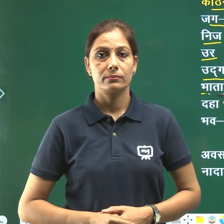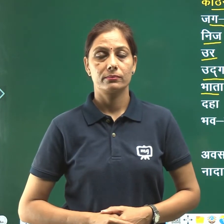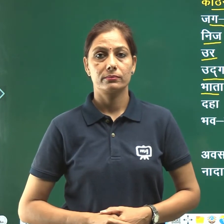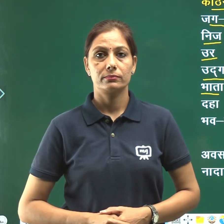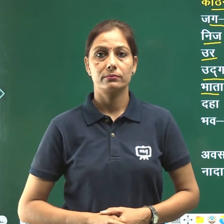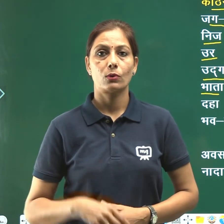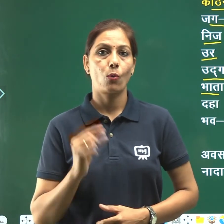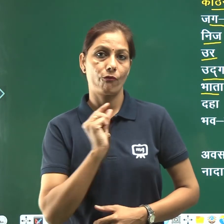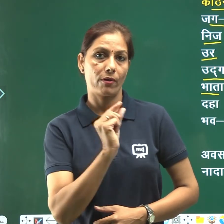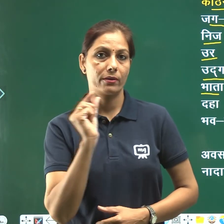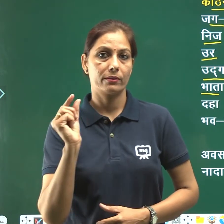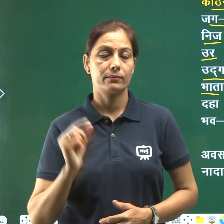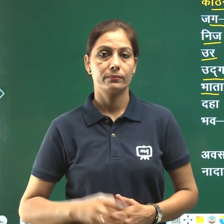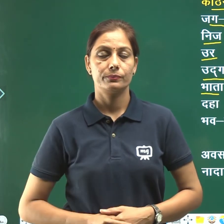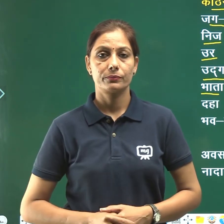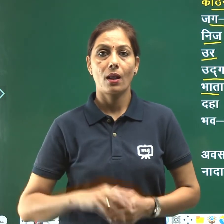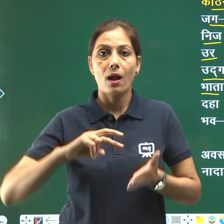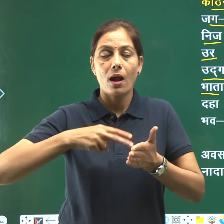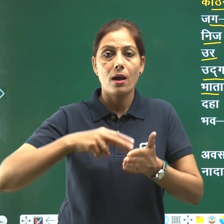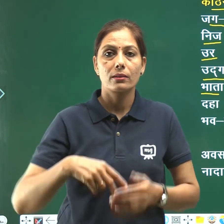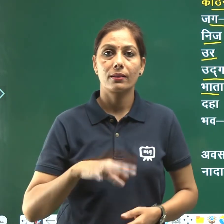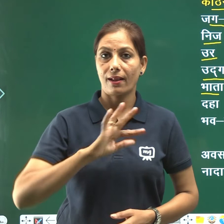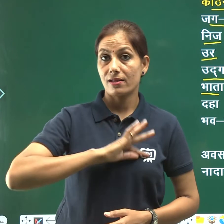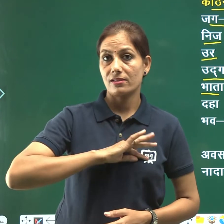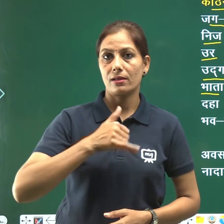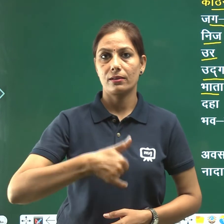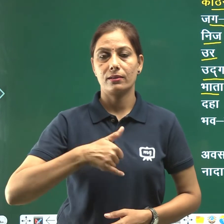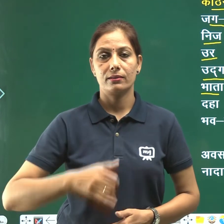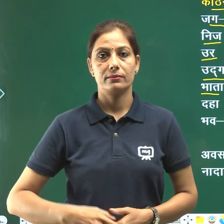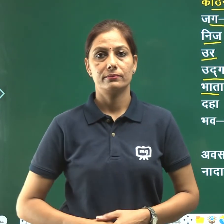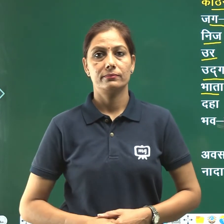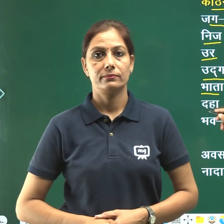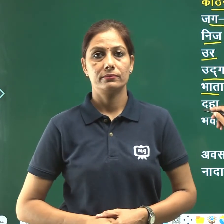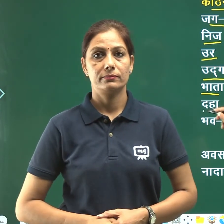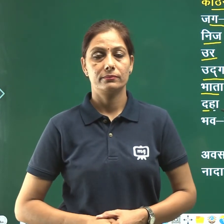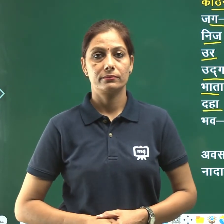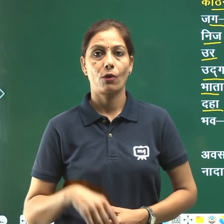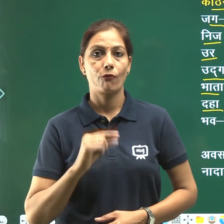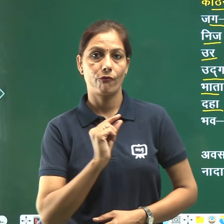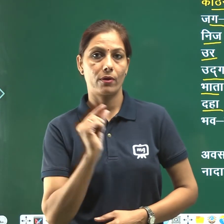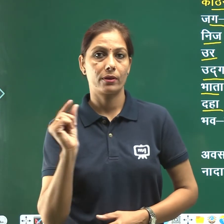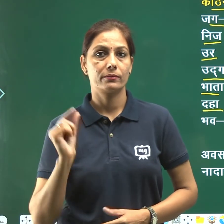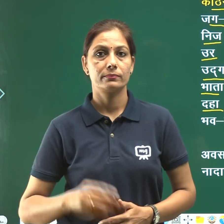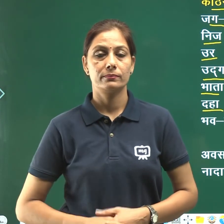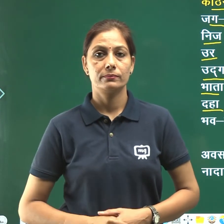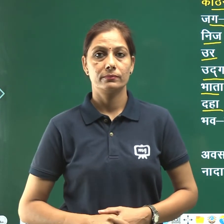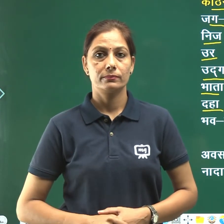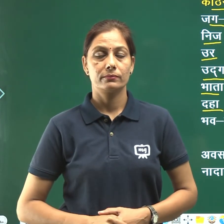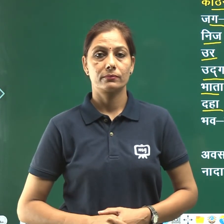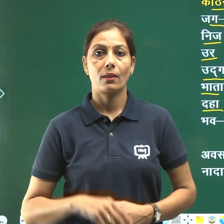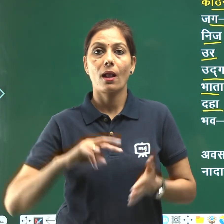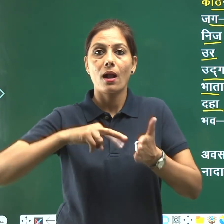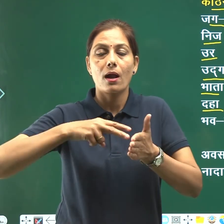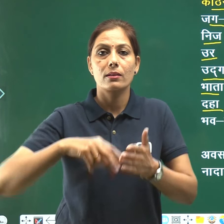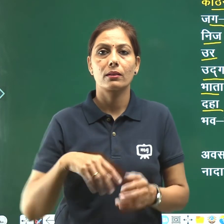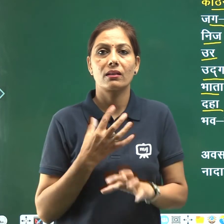भाता, इसका अर्थ है अच्छा लगना। दहा, इसका